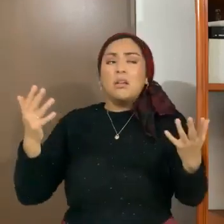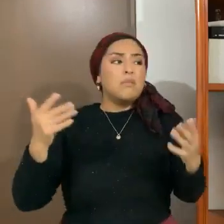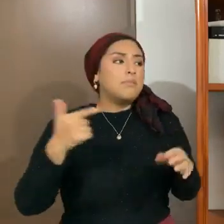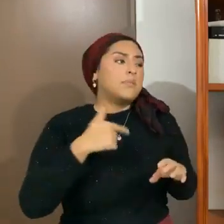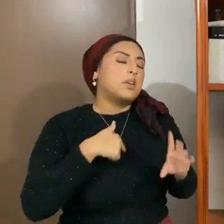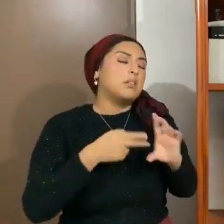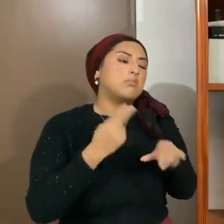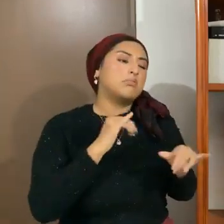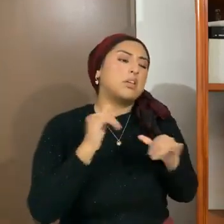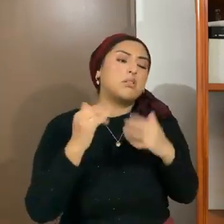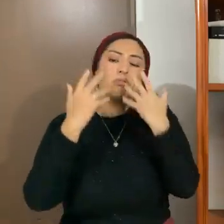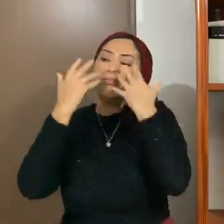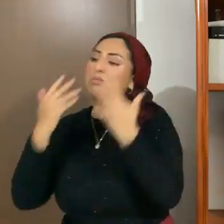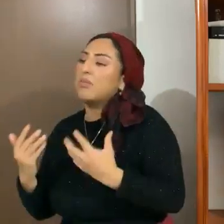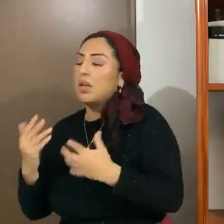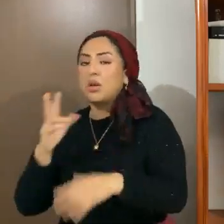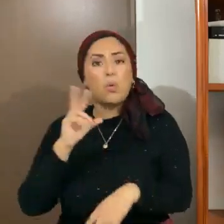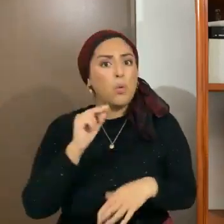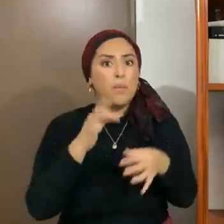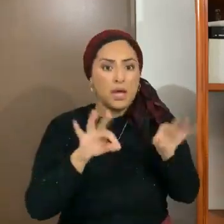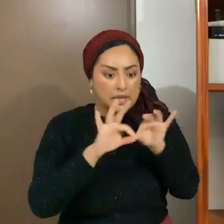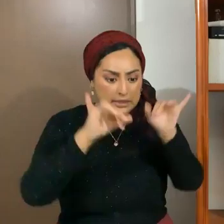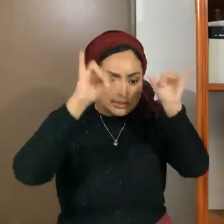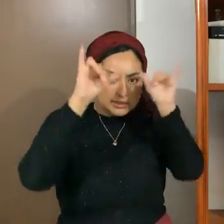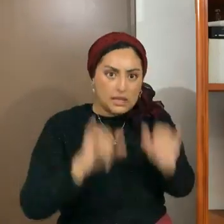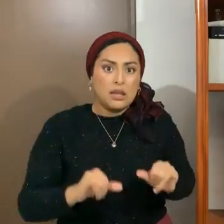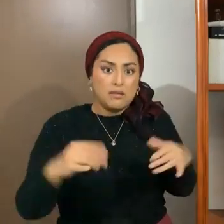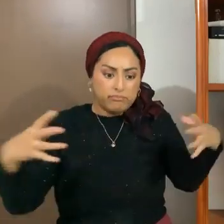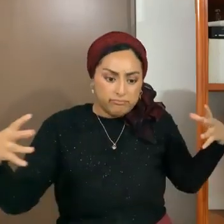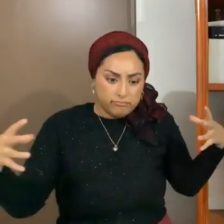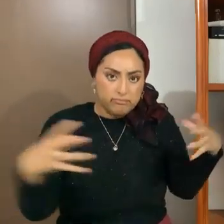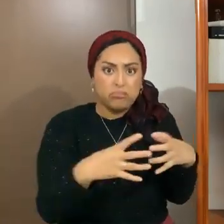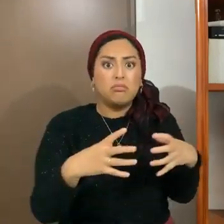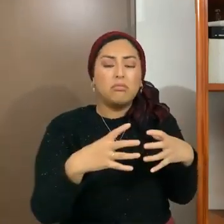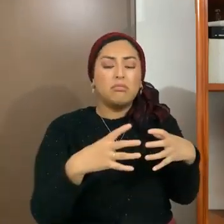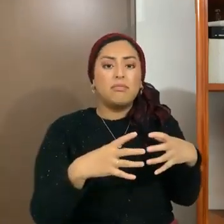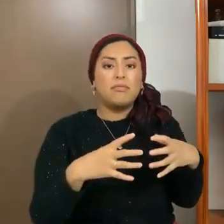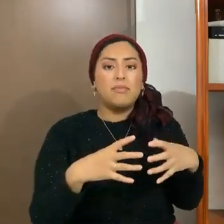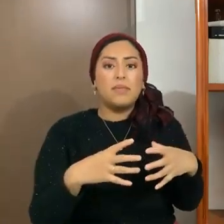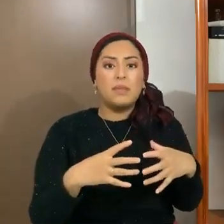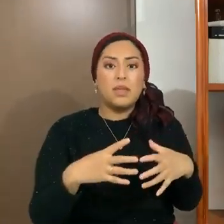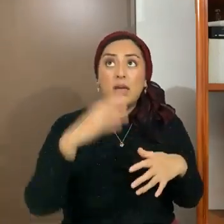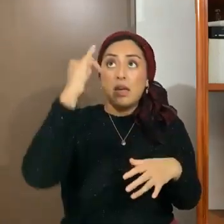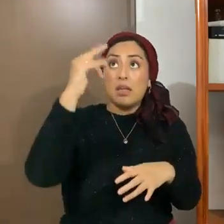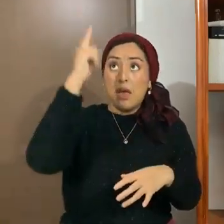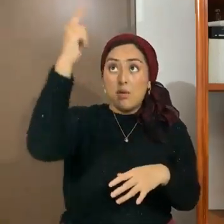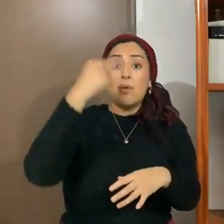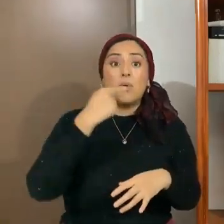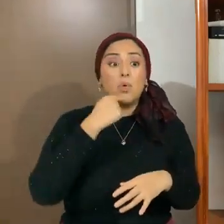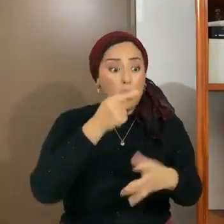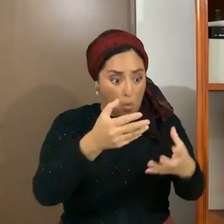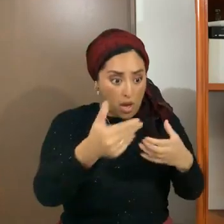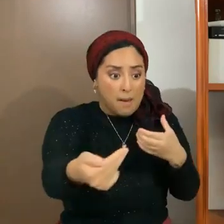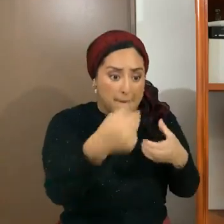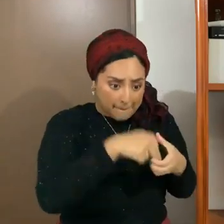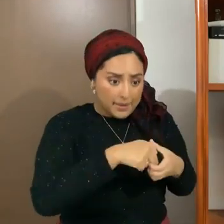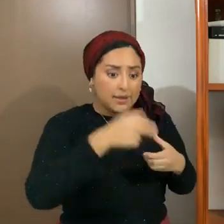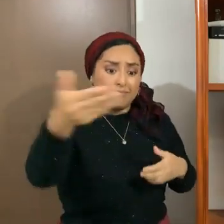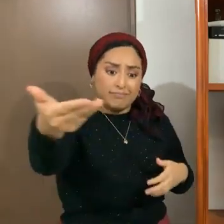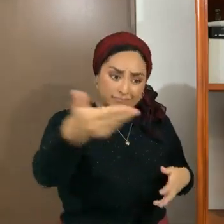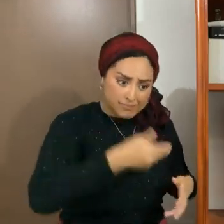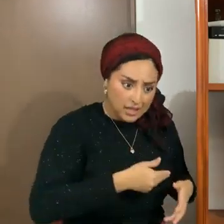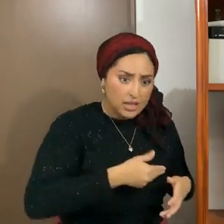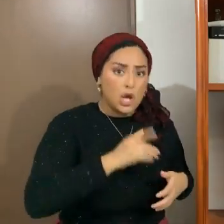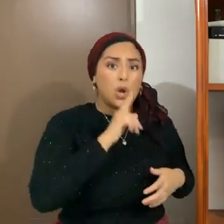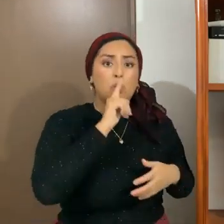cumple la profecía. No, se cumplirá. La cuestión es, la invitación que hace Yahweh, ¿quieres ser tú parte de ese remanente que sí,